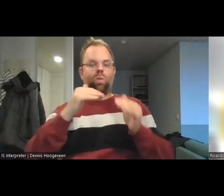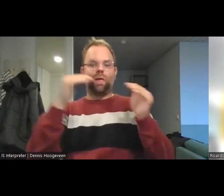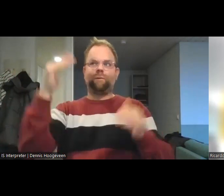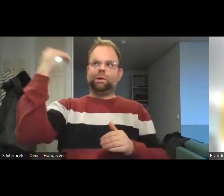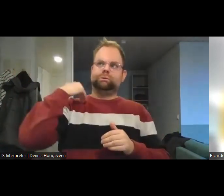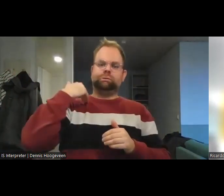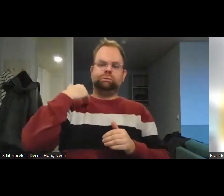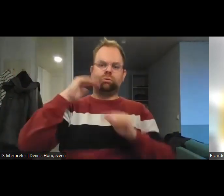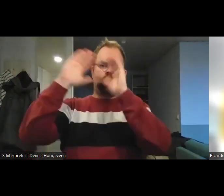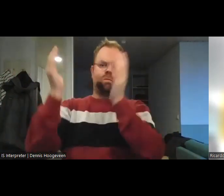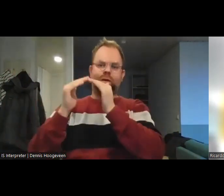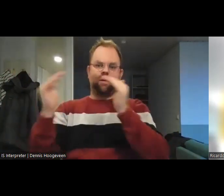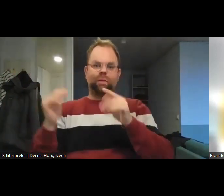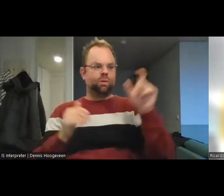4